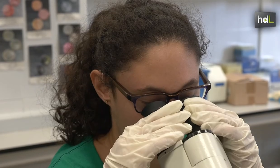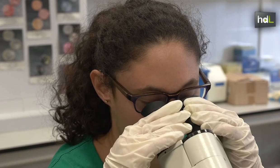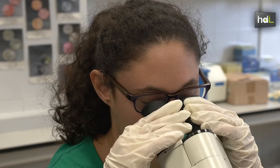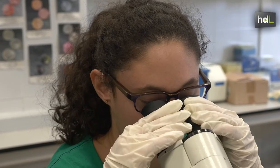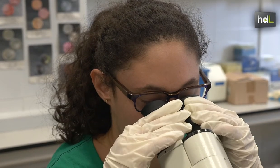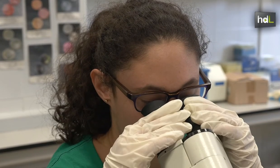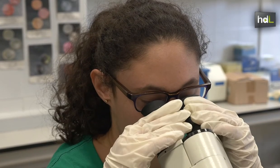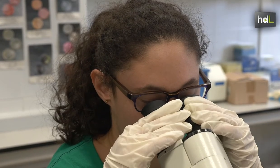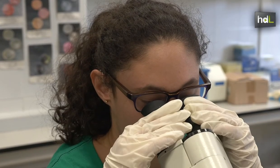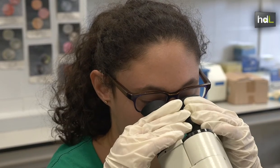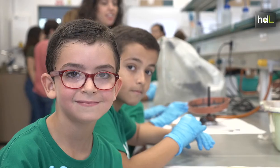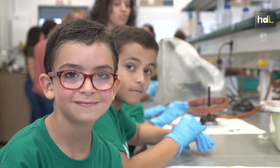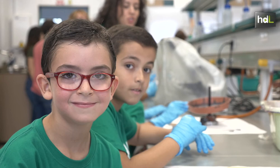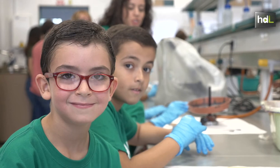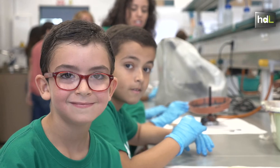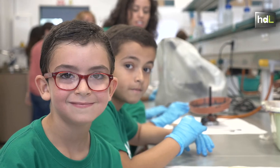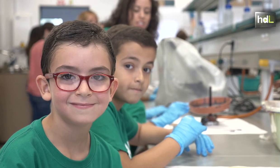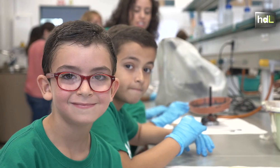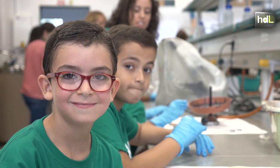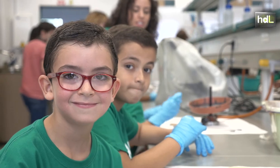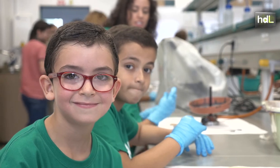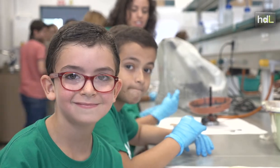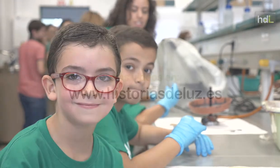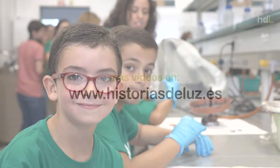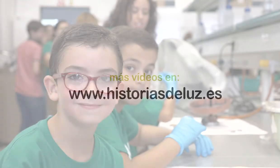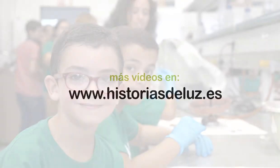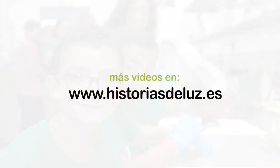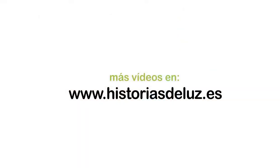los primeros alumnos que descubrieron su vocación en este laboratorio.